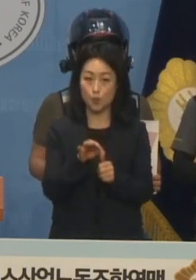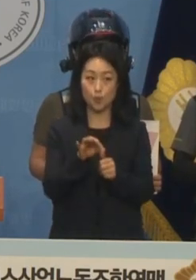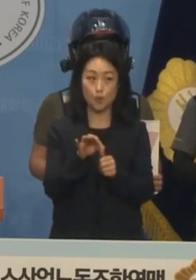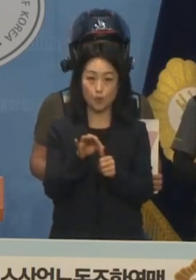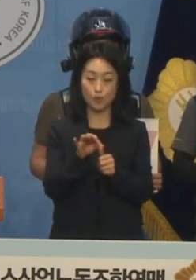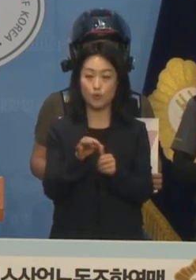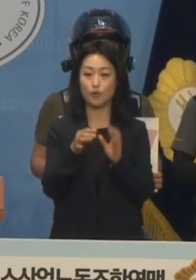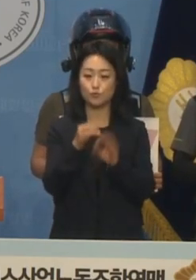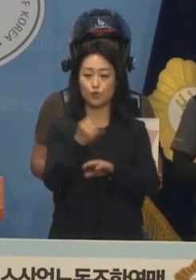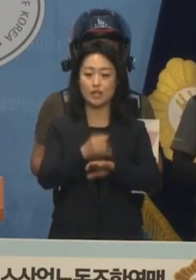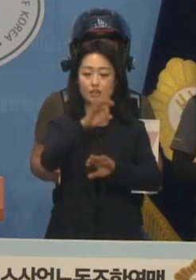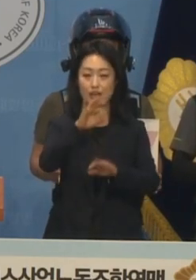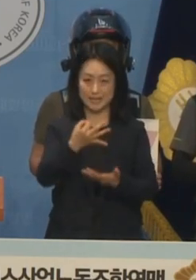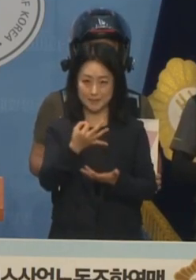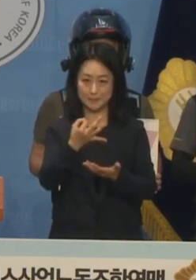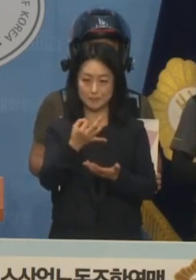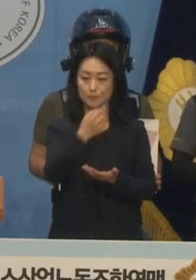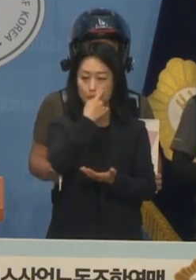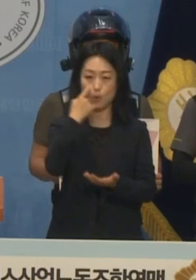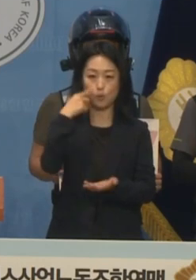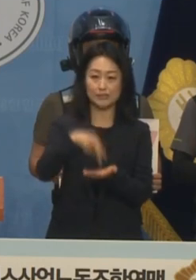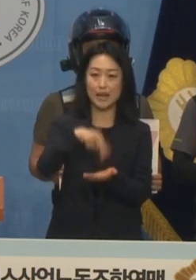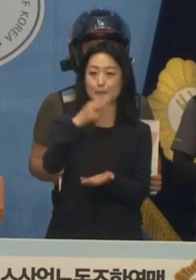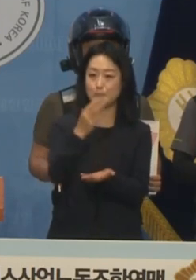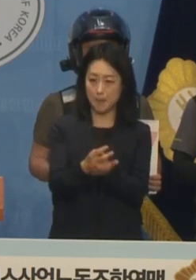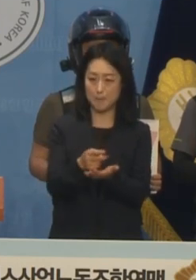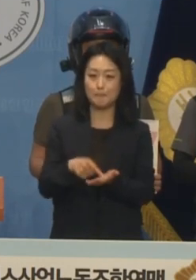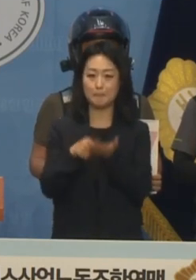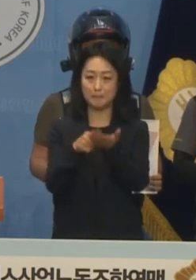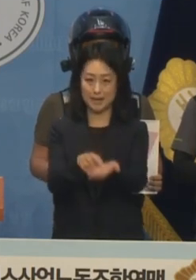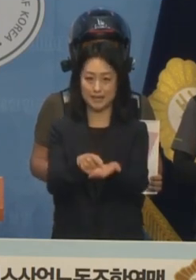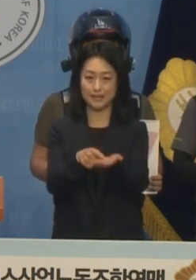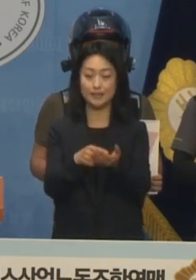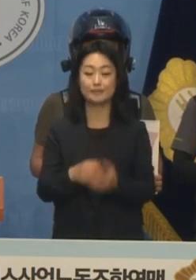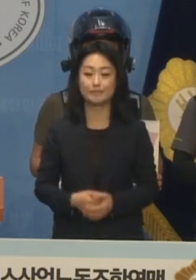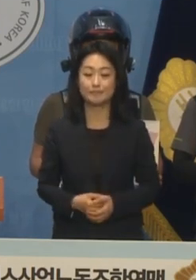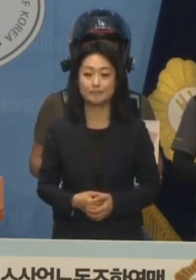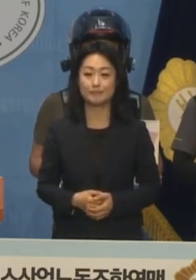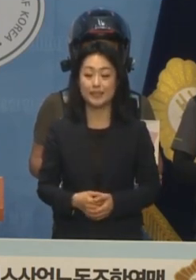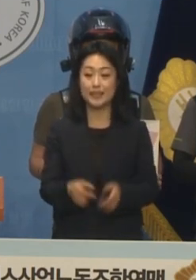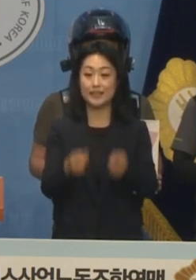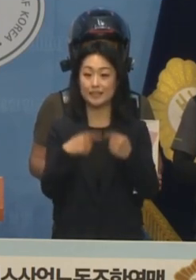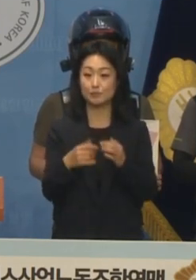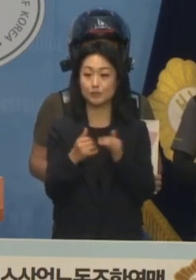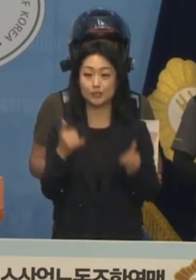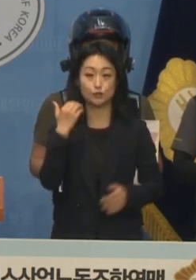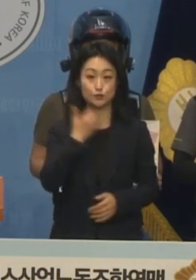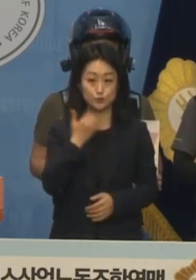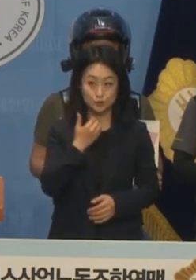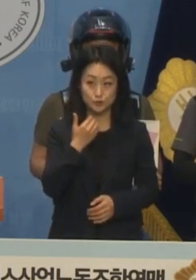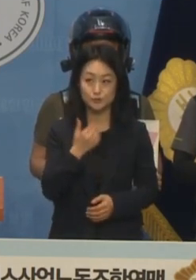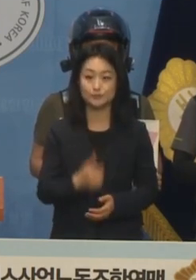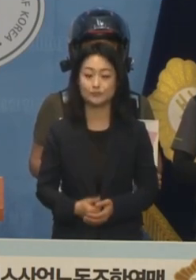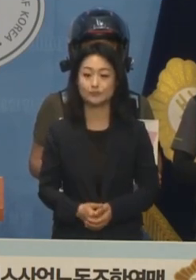최저임금 보장법 발의 기자회견을 시작하겠습니다. 먼저 참석자 소개해